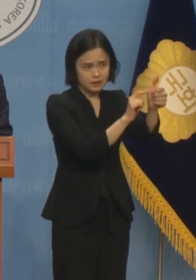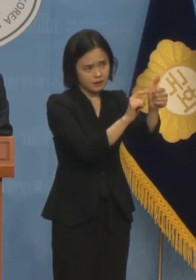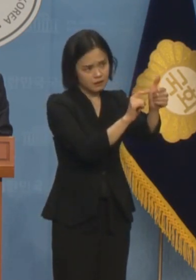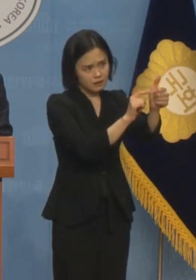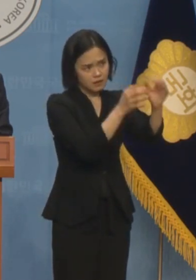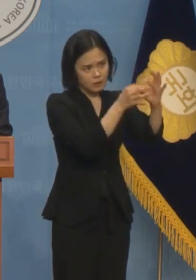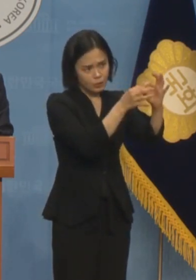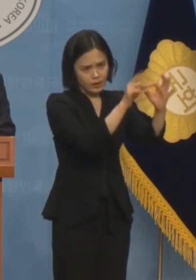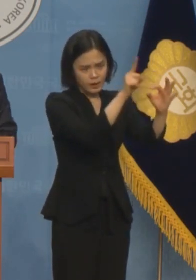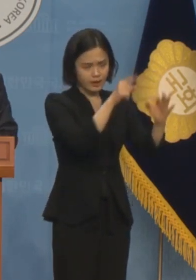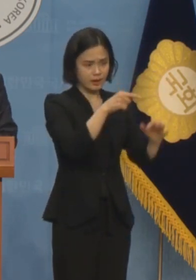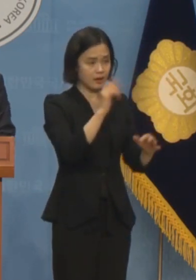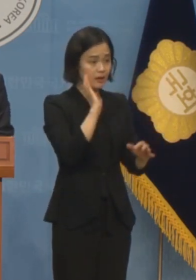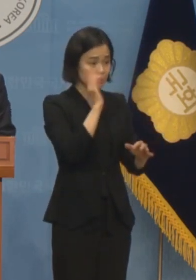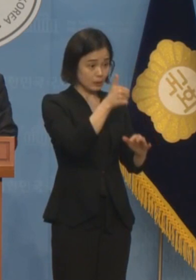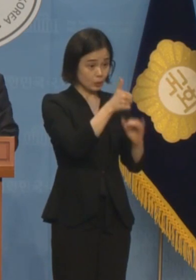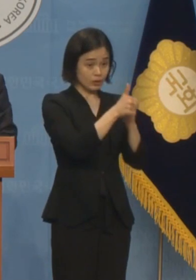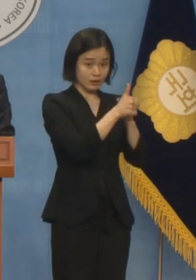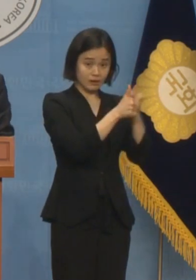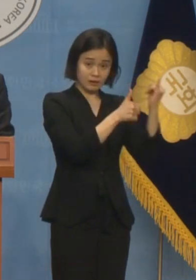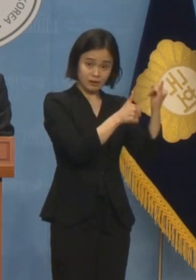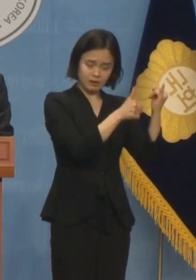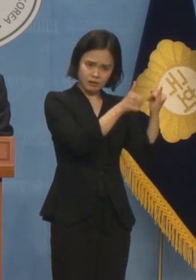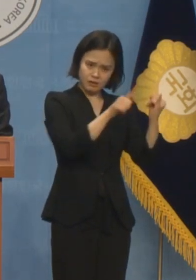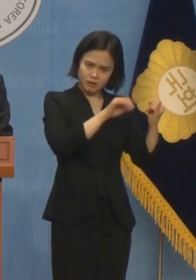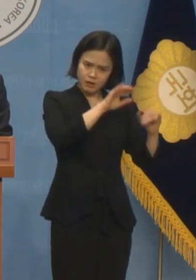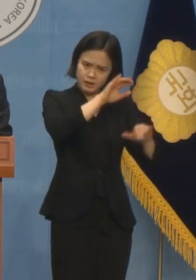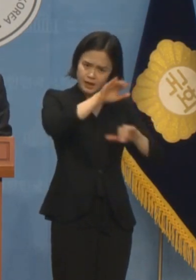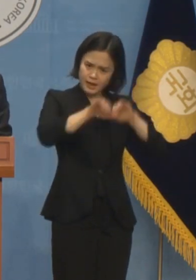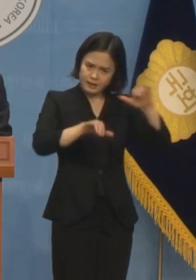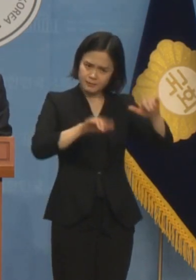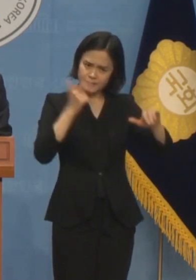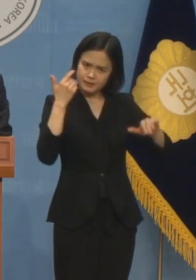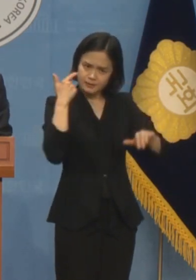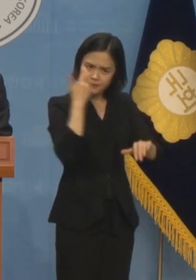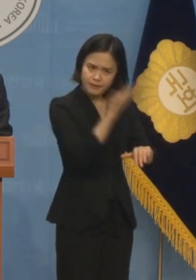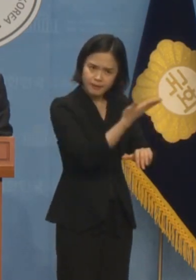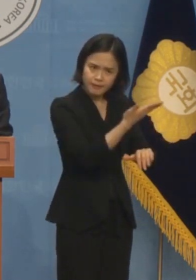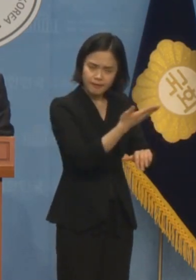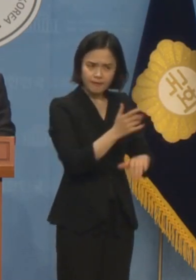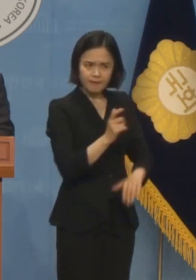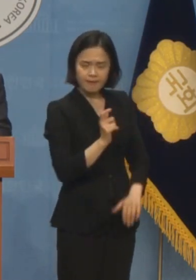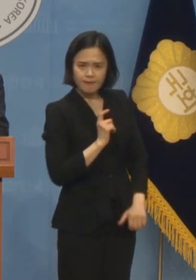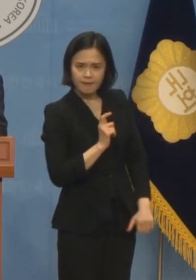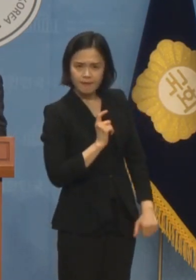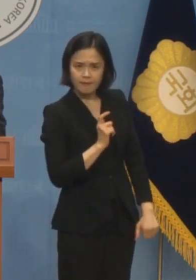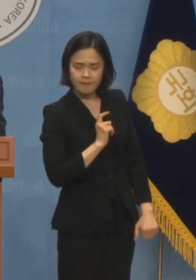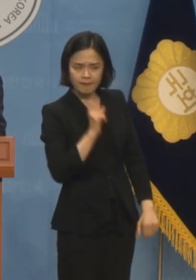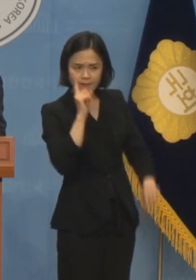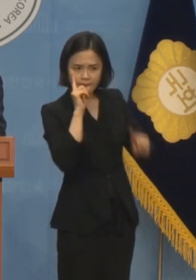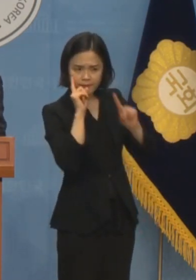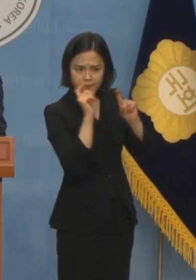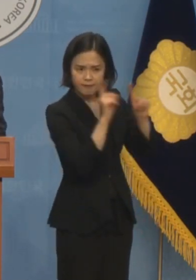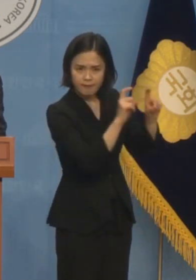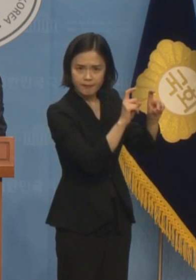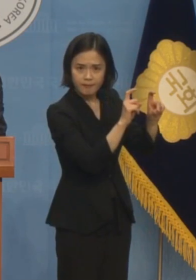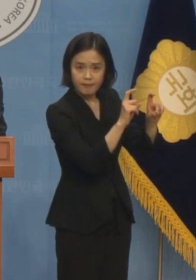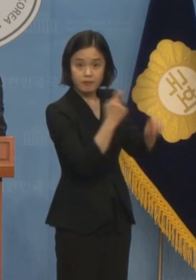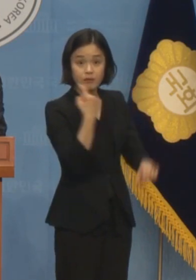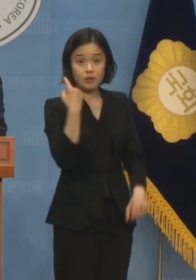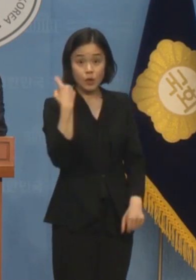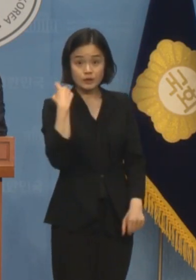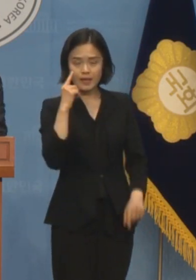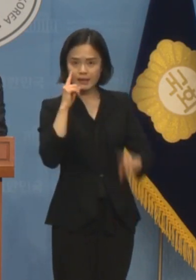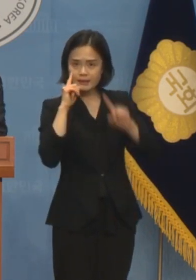아닌지 세간의 의혹 제기가 있었습니다. 그런데 바로 어제 이런 의혹의